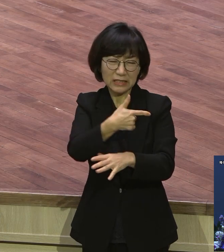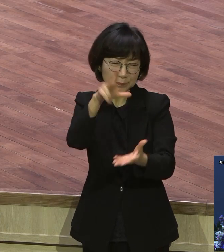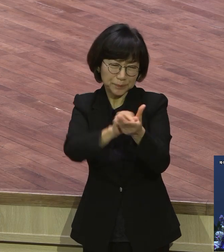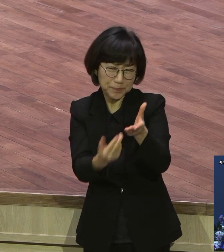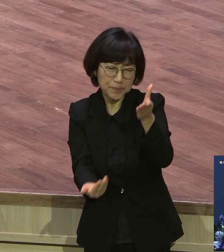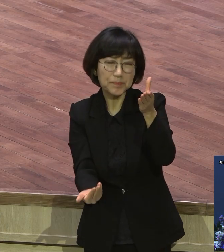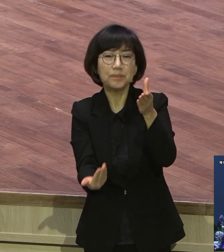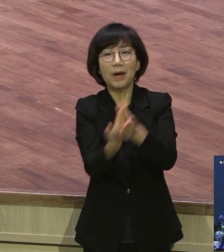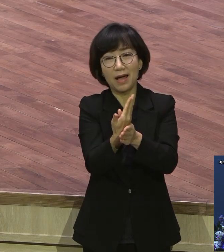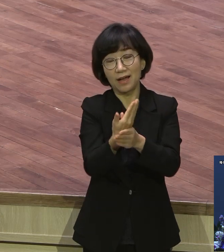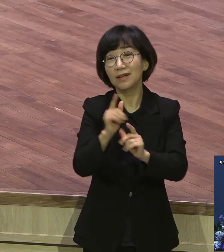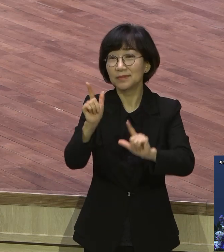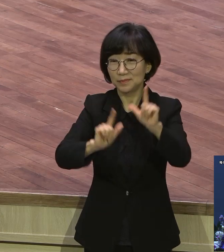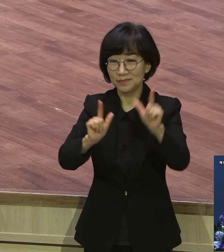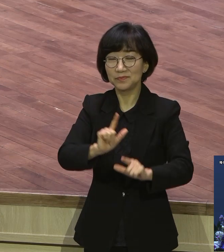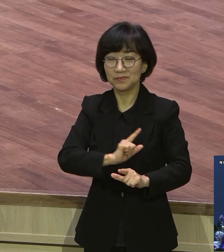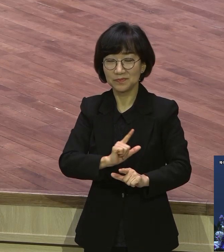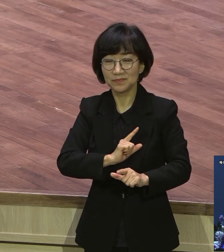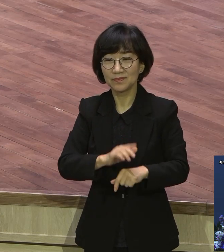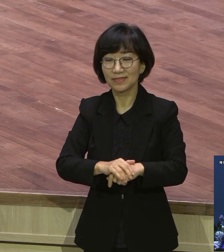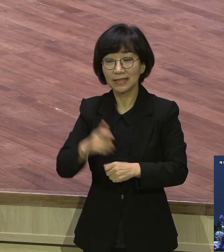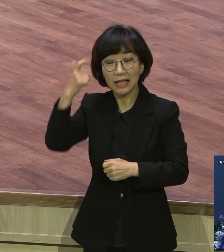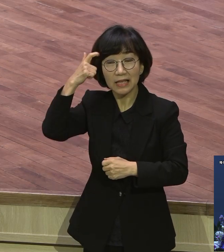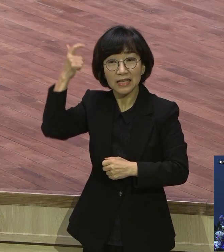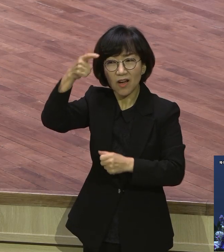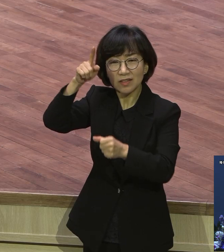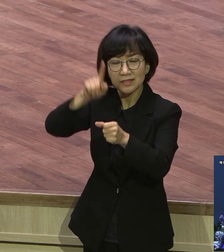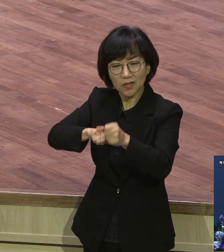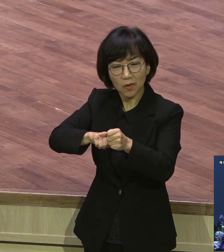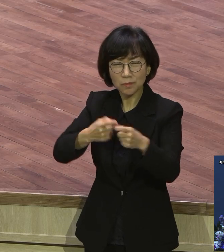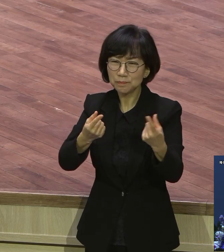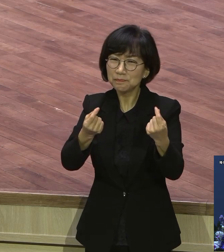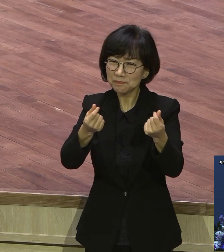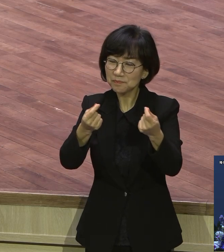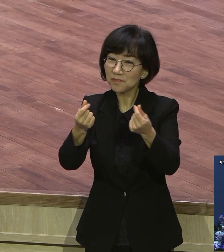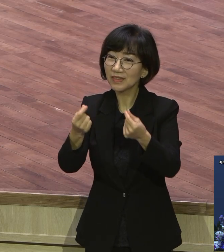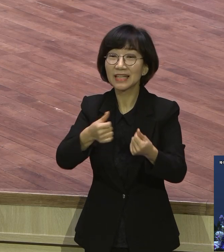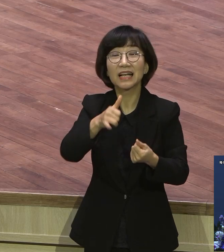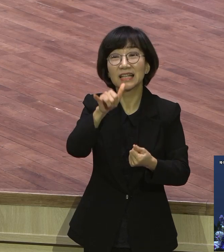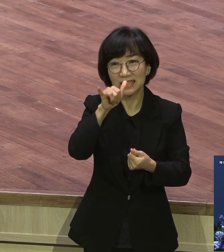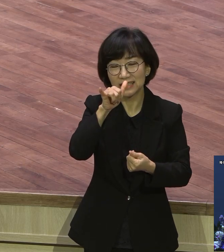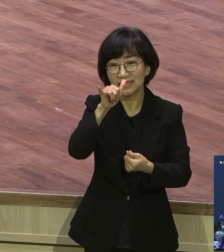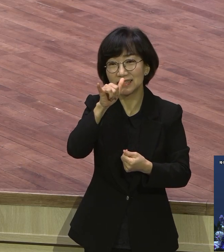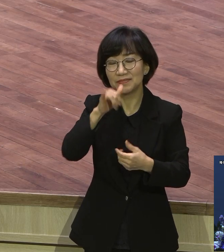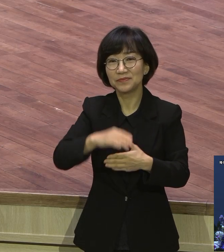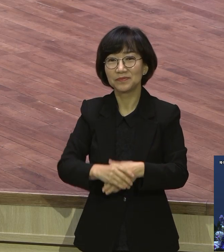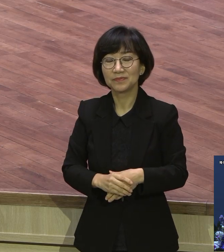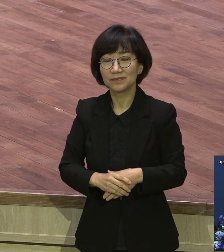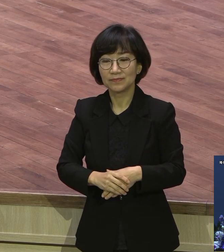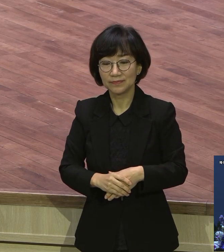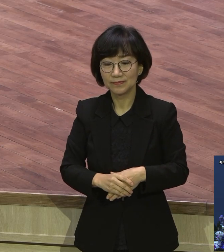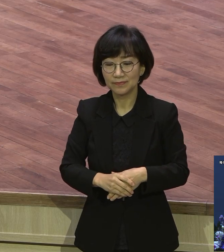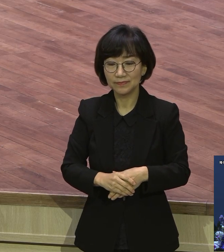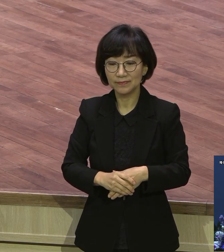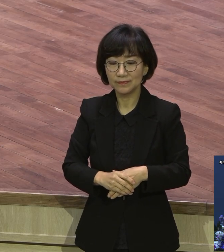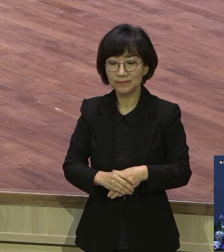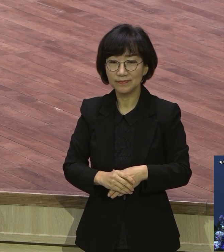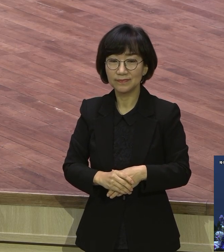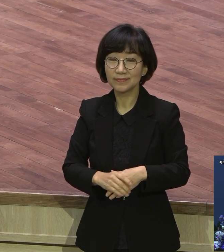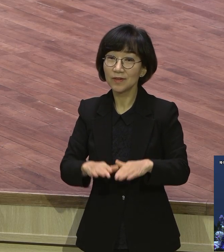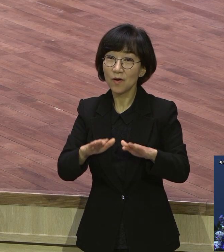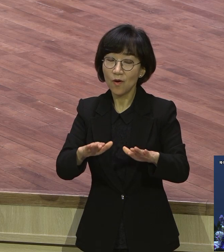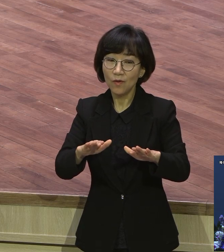영적인 삶에도 이렇게 인포데믹 현상이 많이 있습니다.